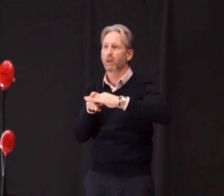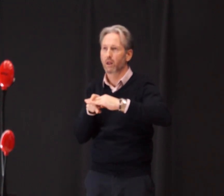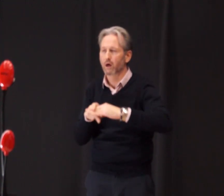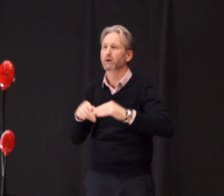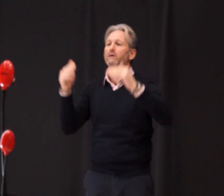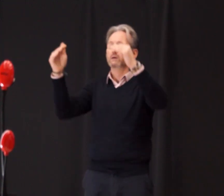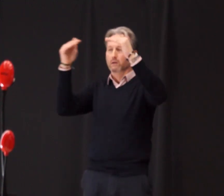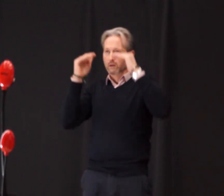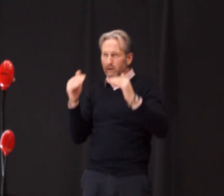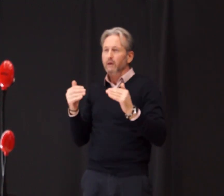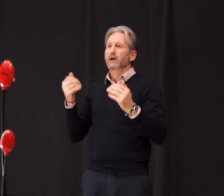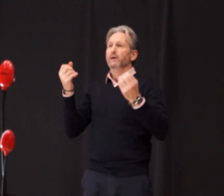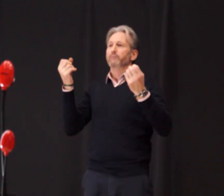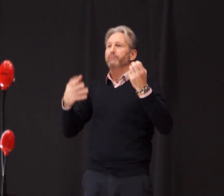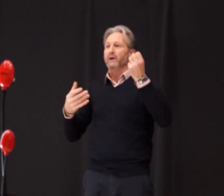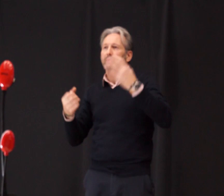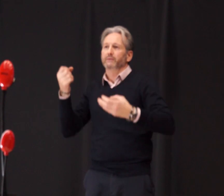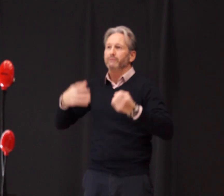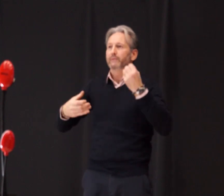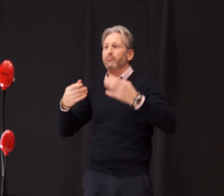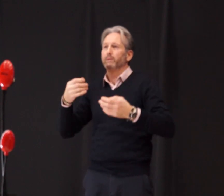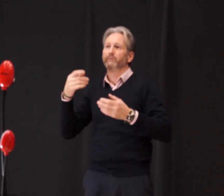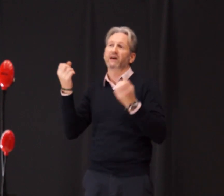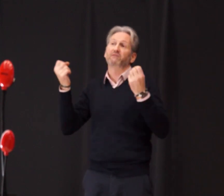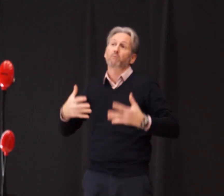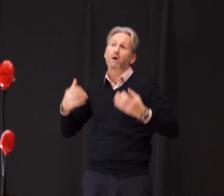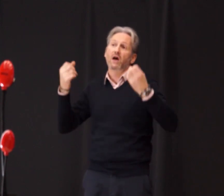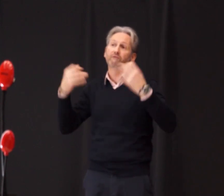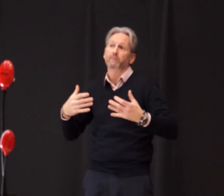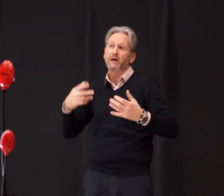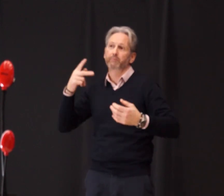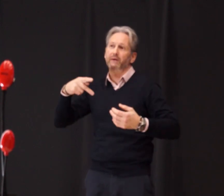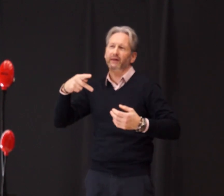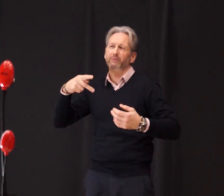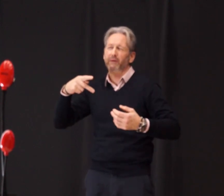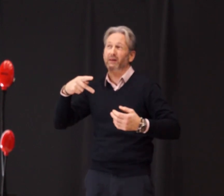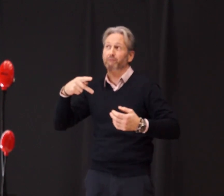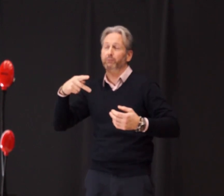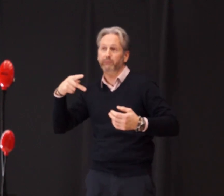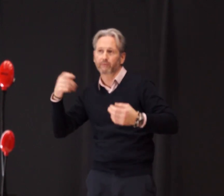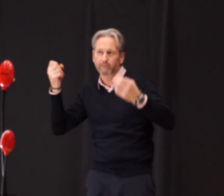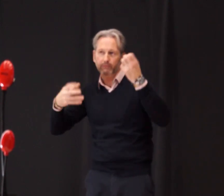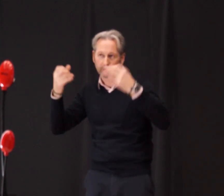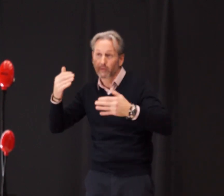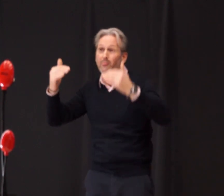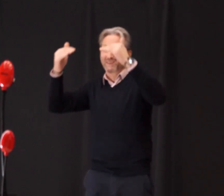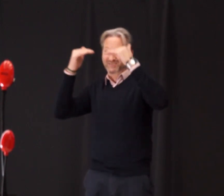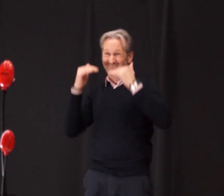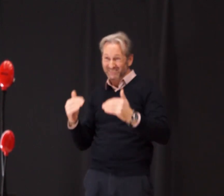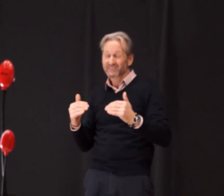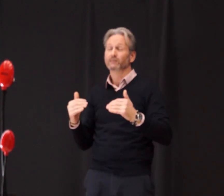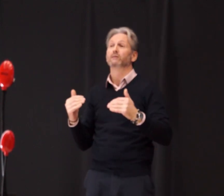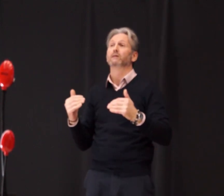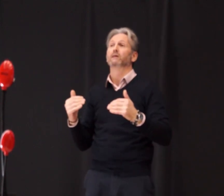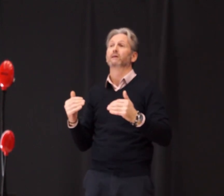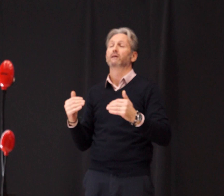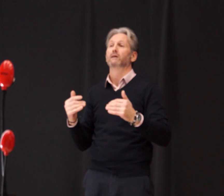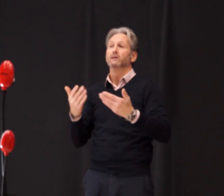Dans une narration, on a des situations initiales, on a des événements qui se déroulent, qu'on appelle les péripéties, et